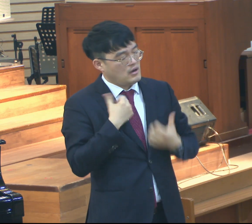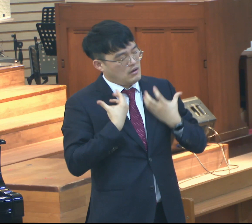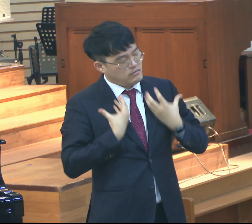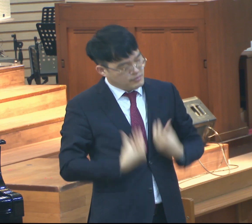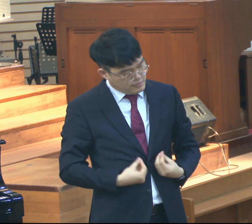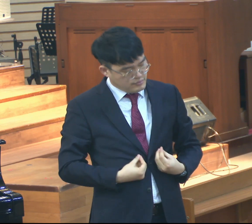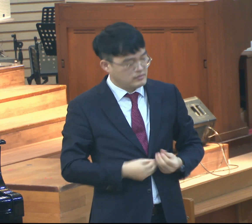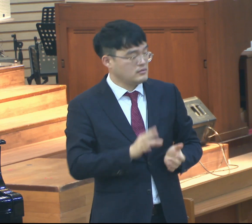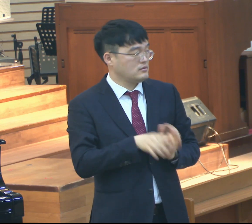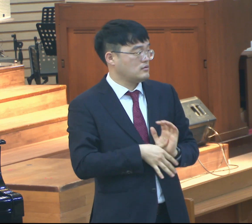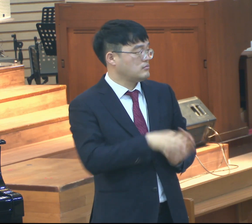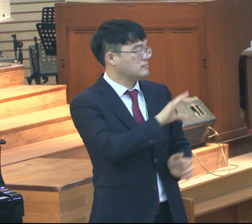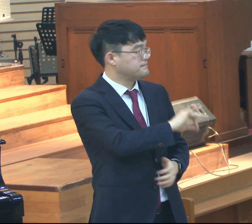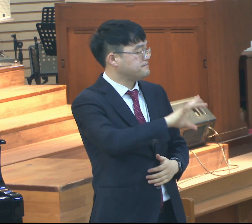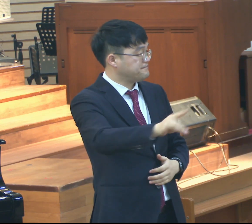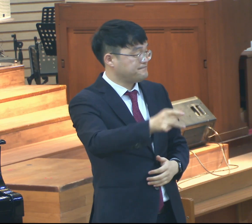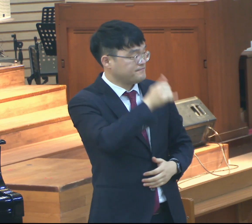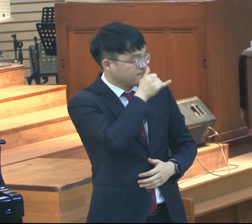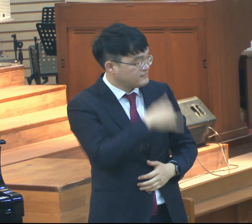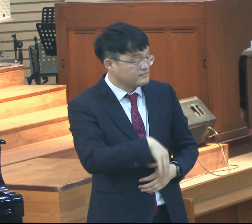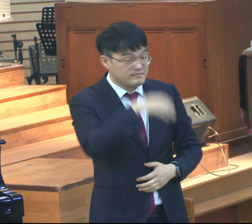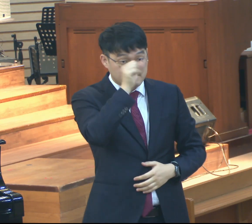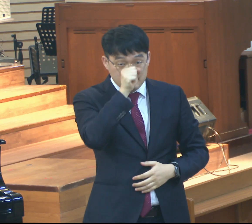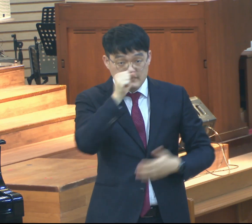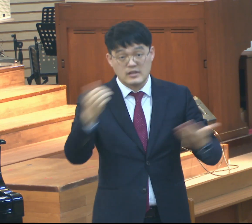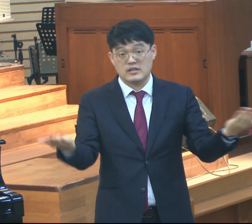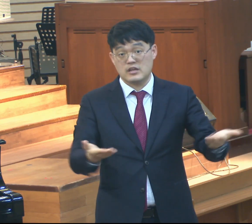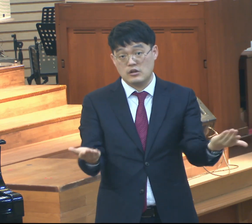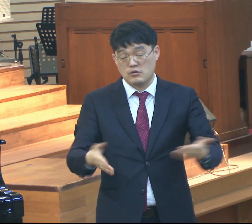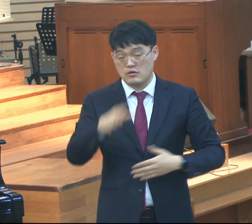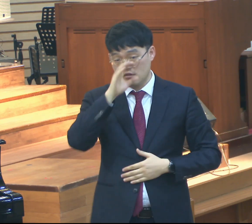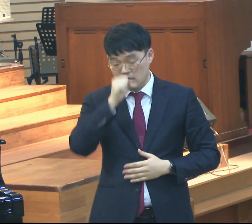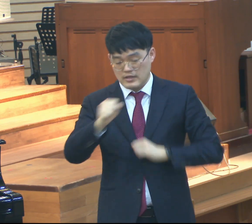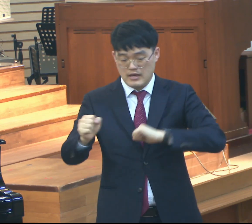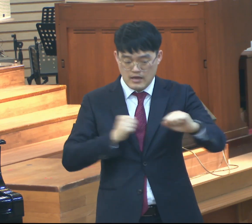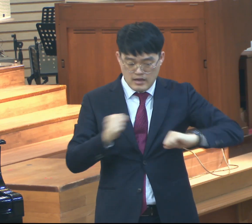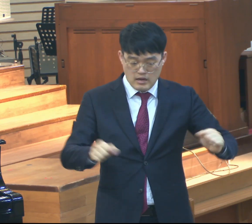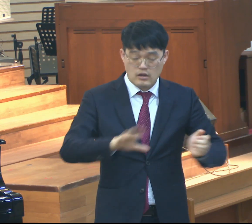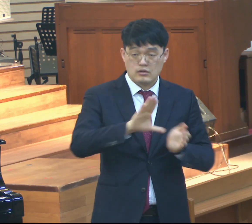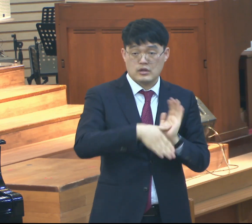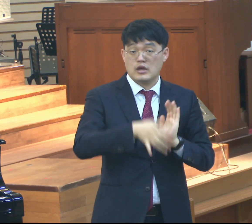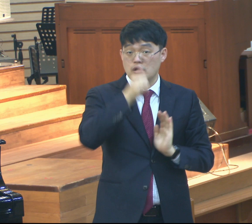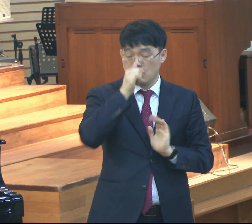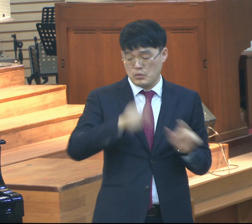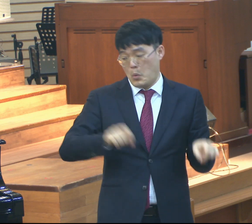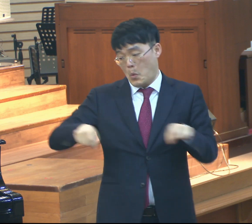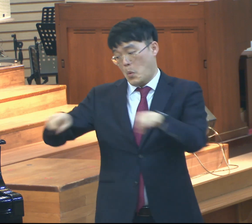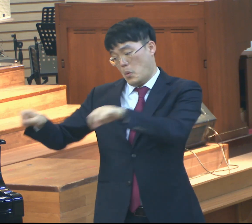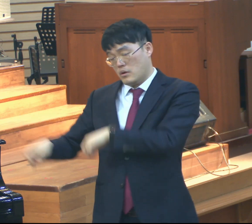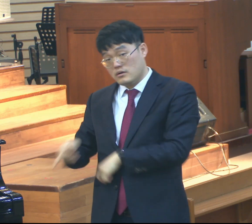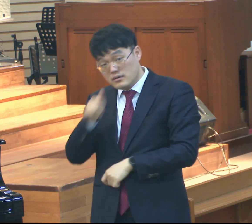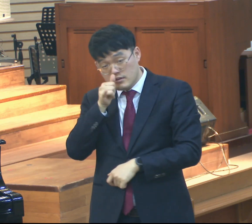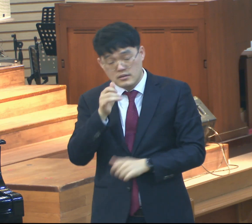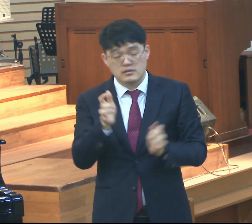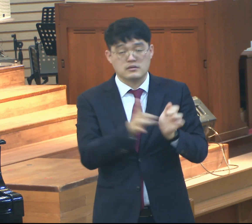보았습니다. 선한 일도 선하게 할 때가 있고 뒤로 미룰 때가 있는데 예수님은 그 구분을